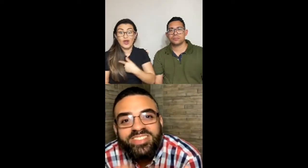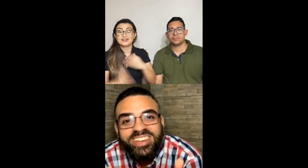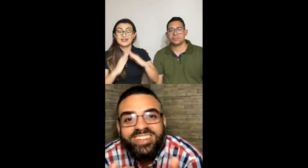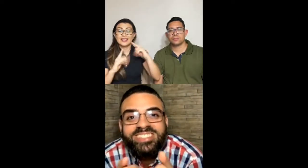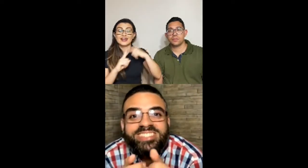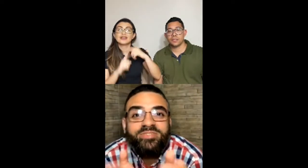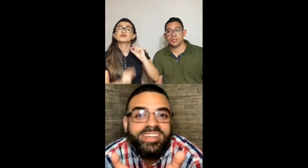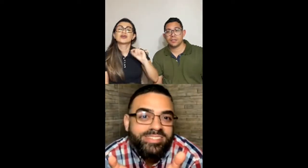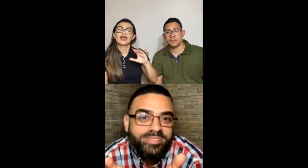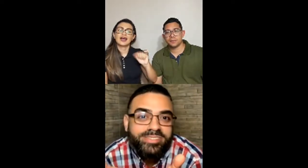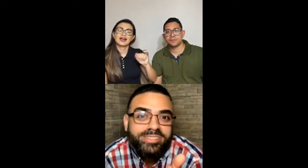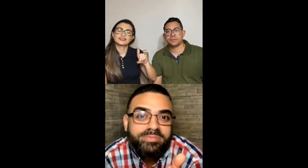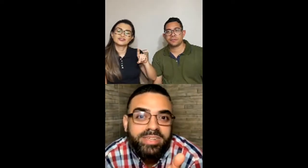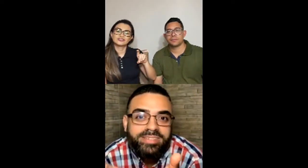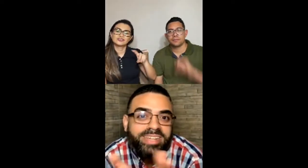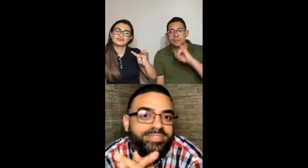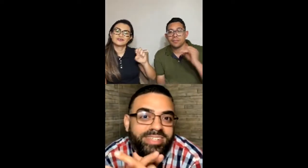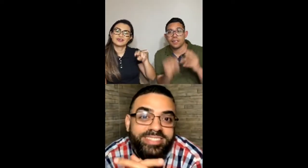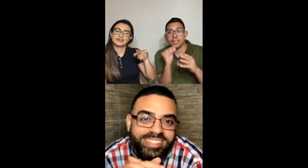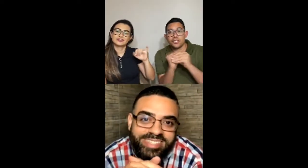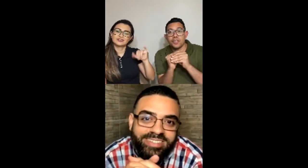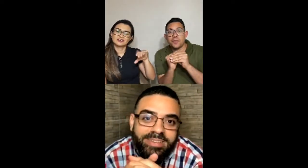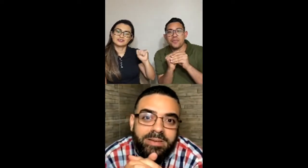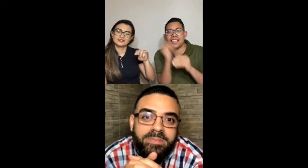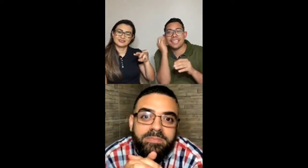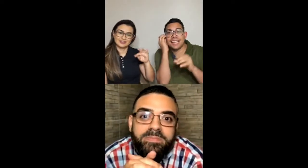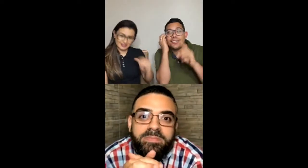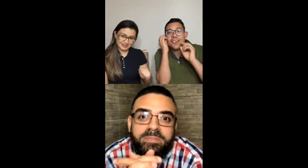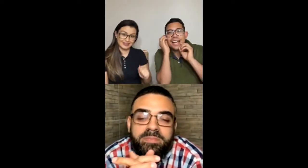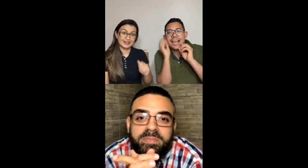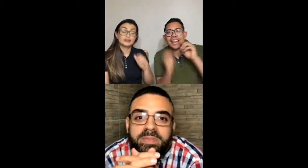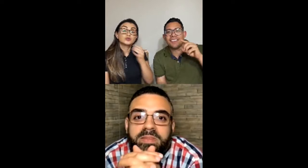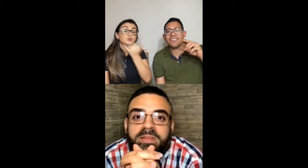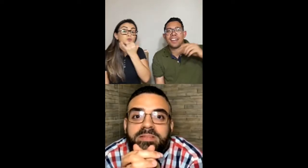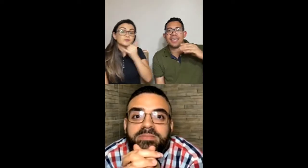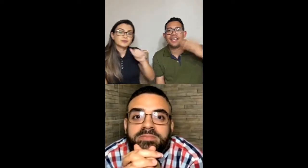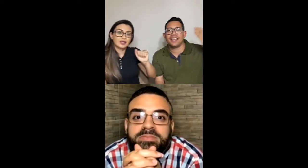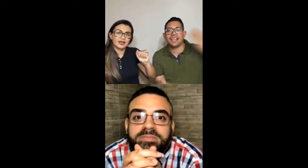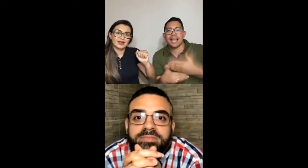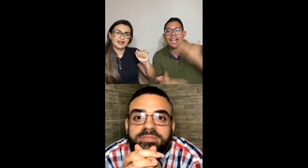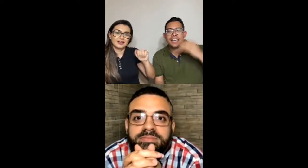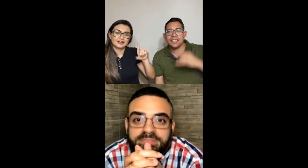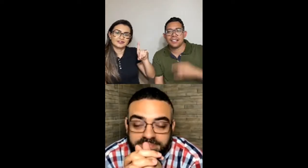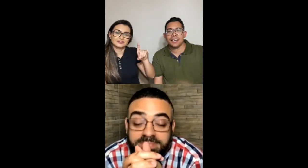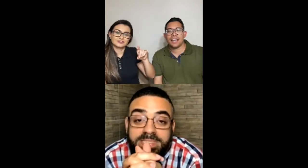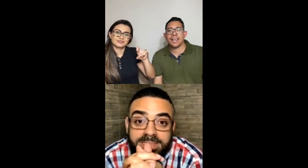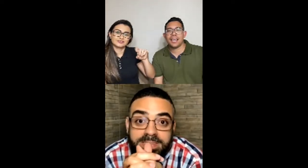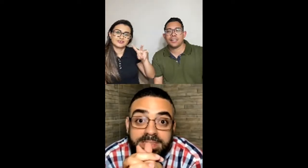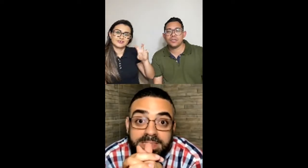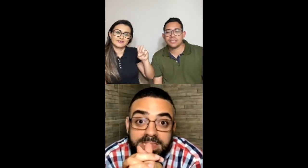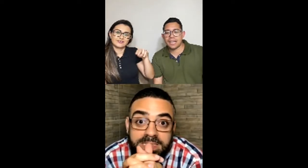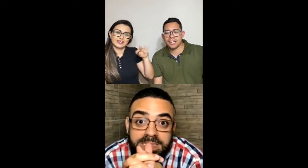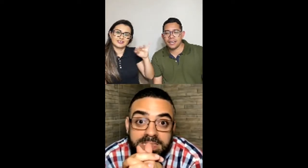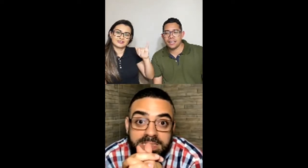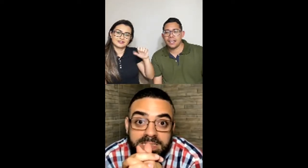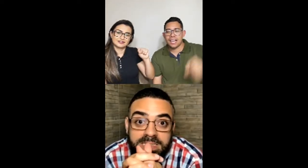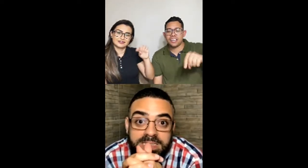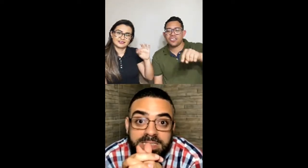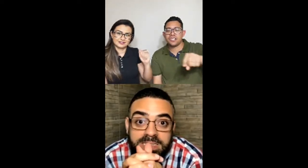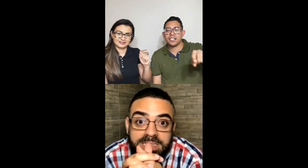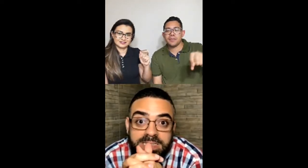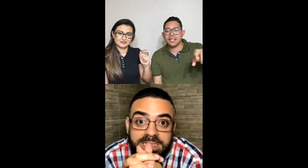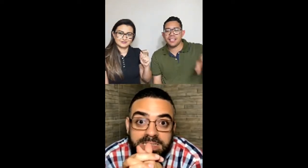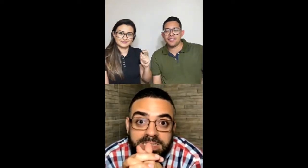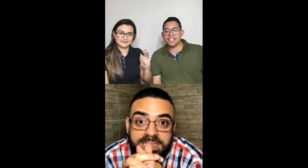não tem igreja, a gente é uma adventista. Deixa eu aproveitar aqui, ó, a live vai cair do Instagram, a